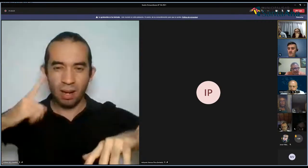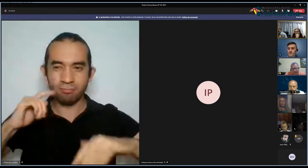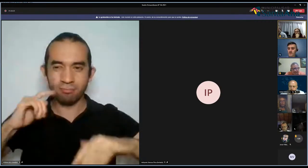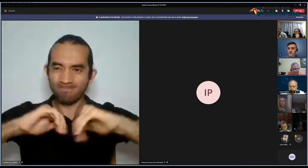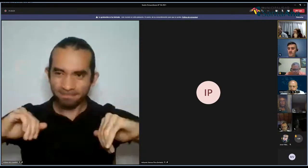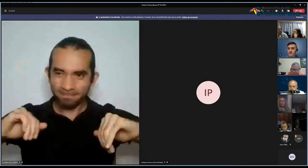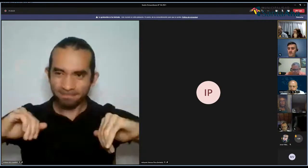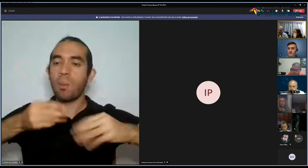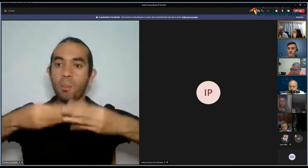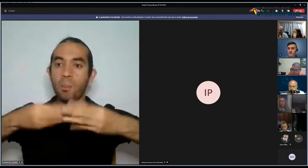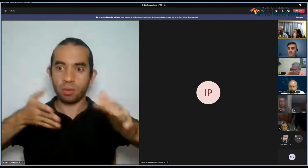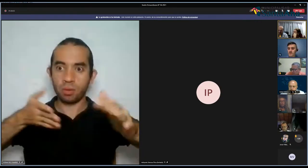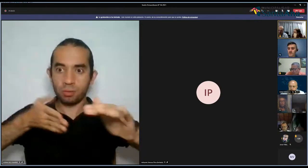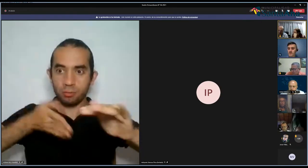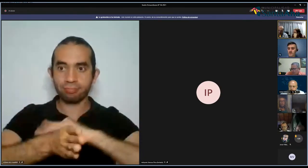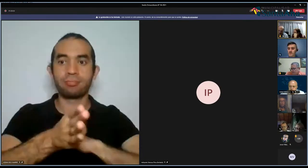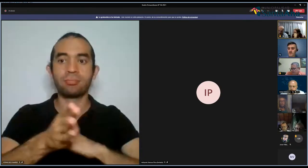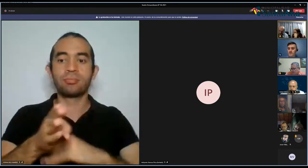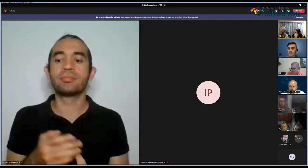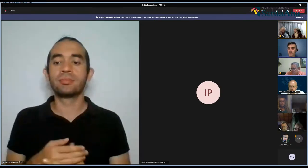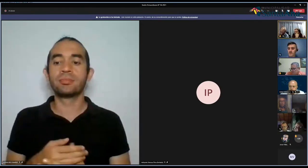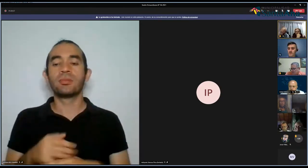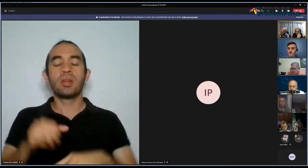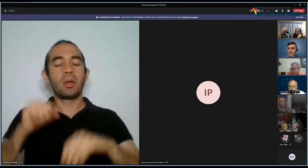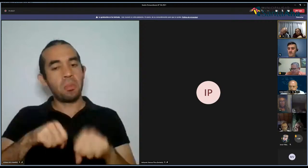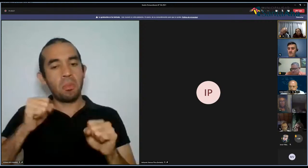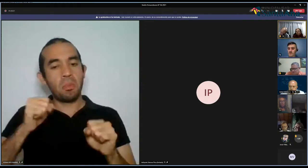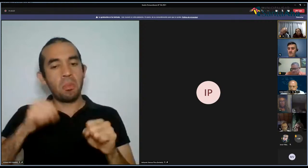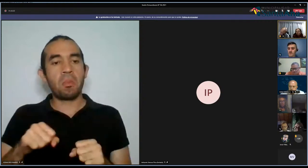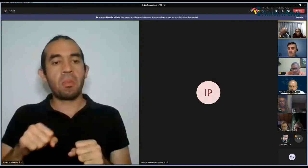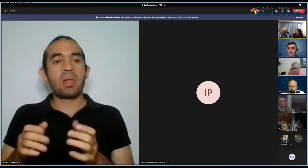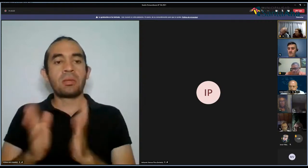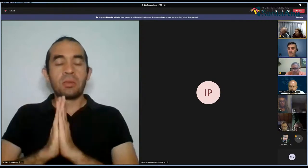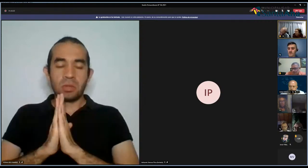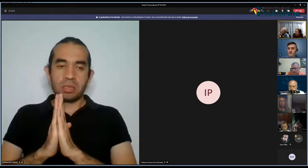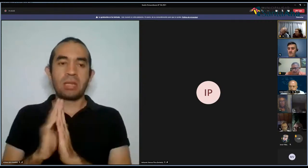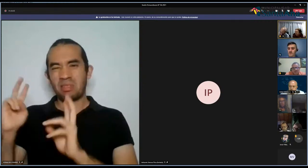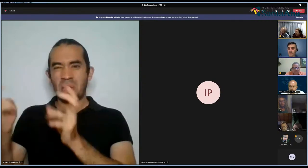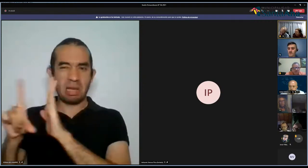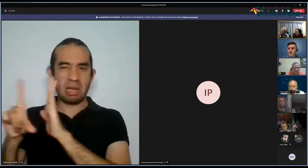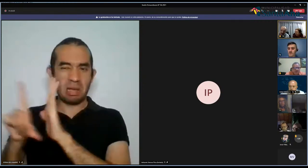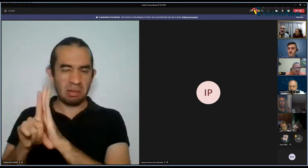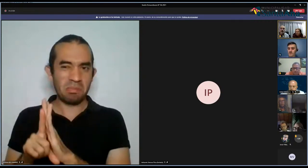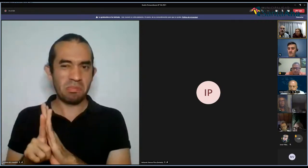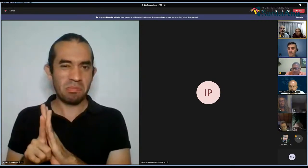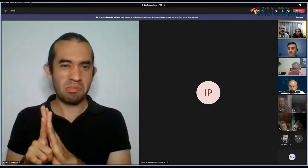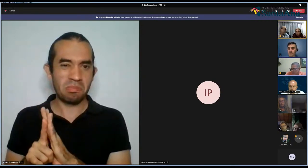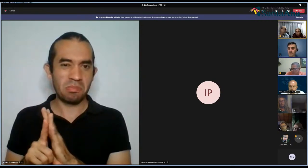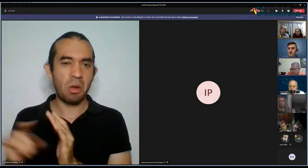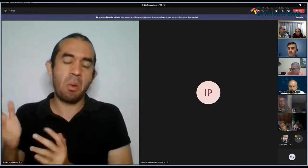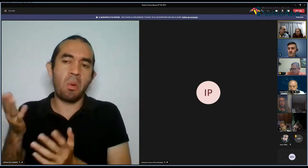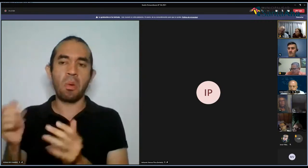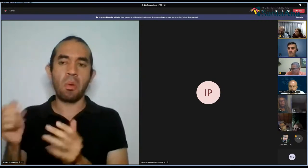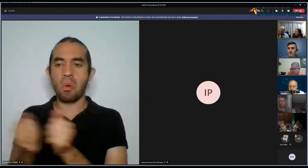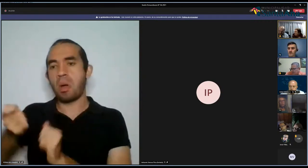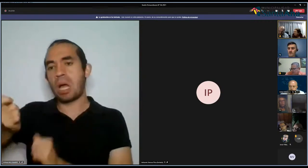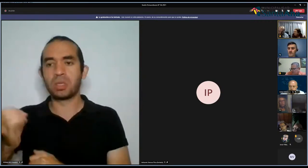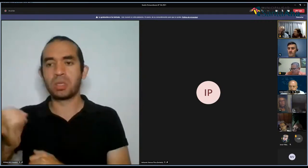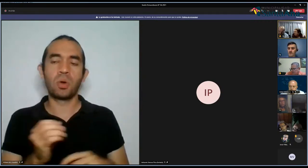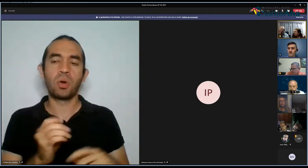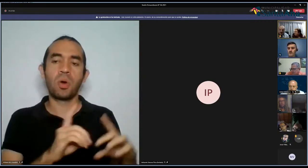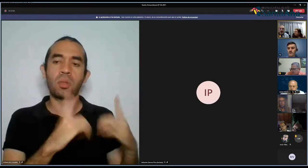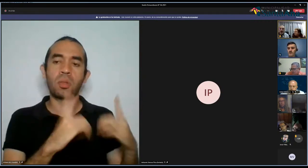pueden que se pueden solicitar o no se por enviar los mismos asesores oportunidad de la asesoría legal de la